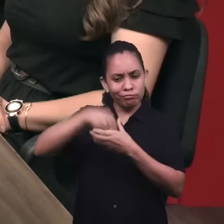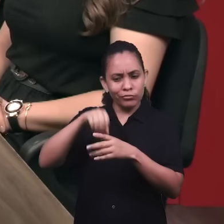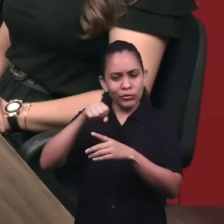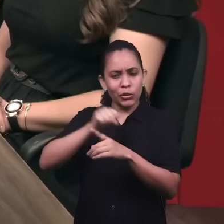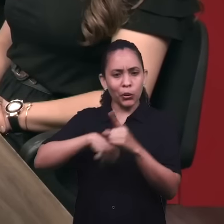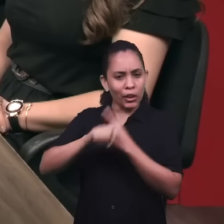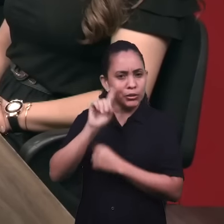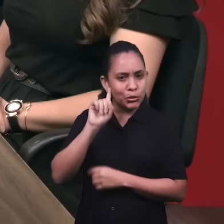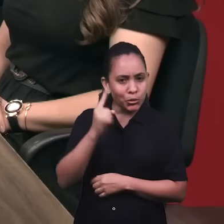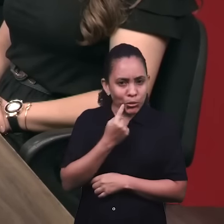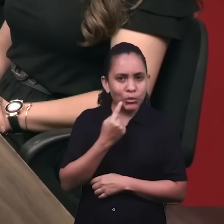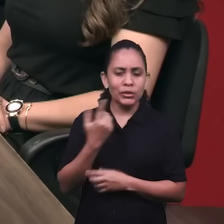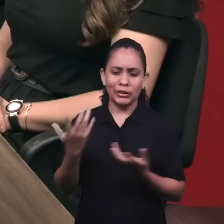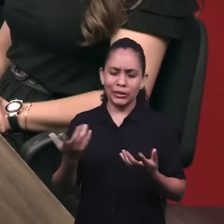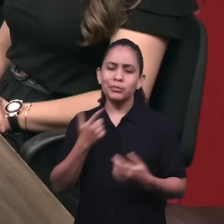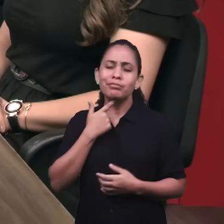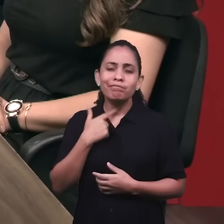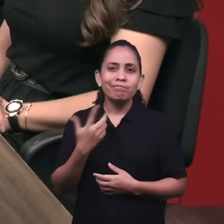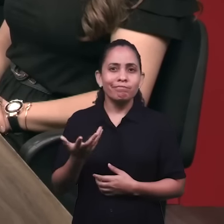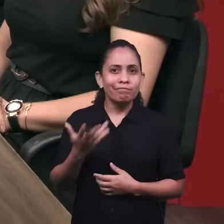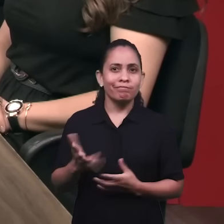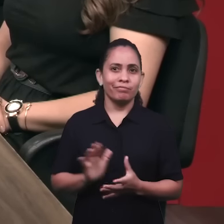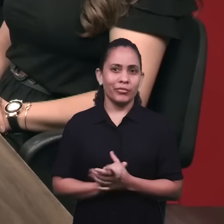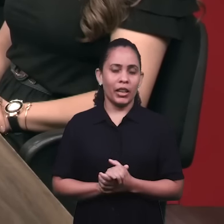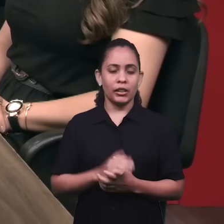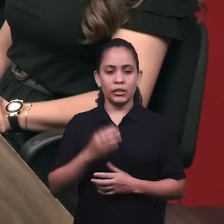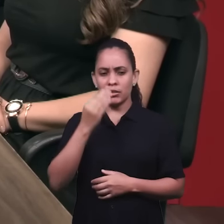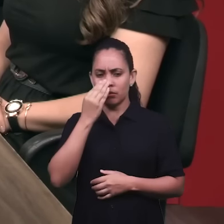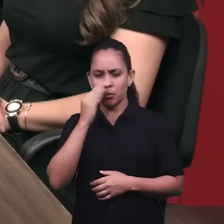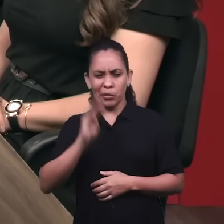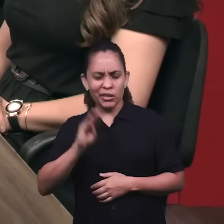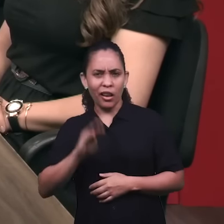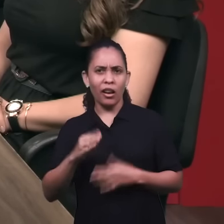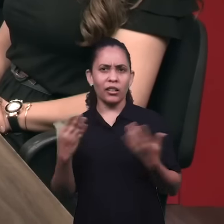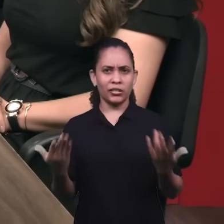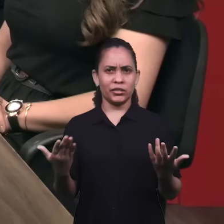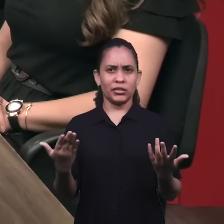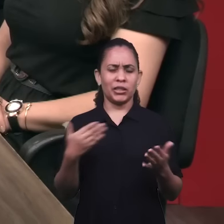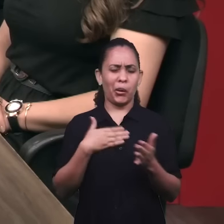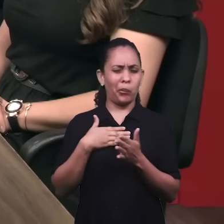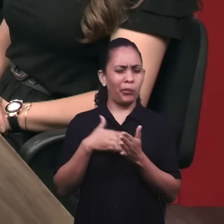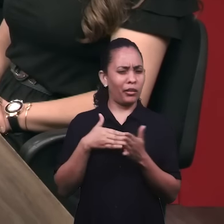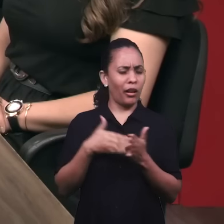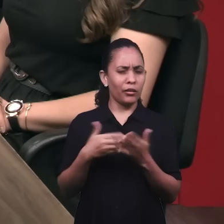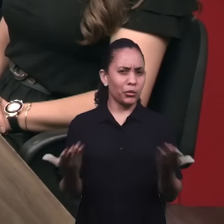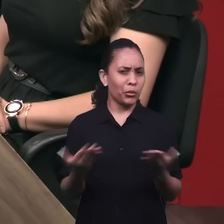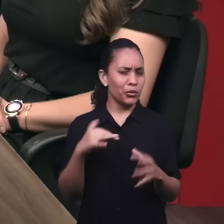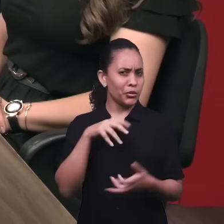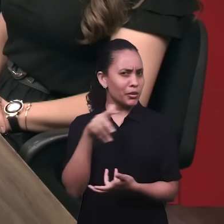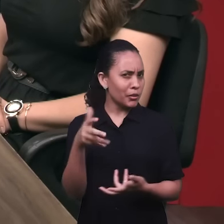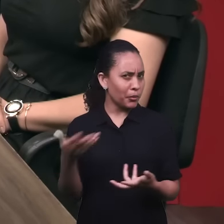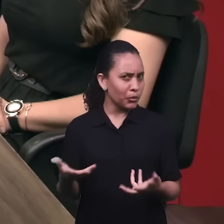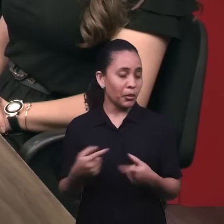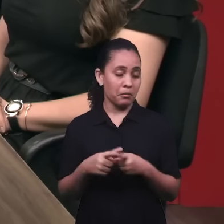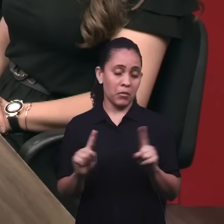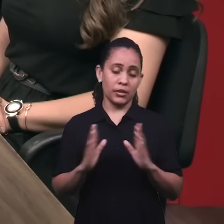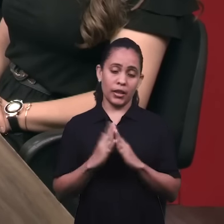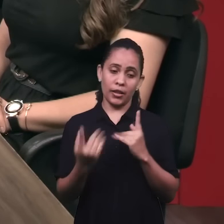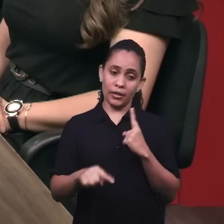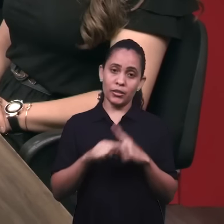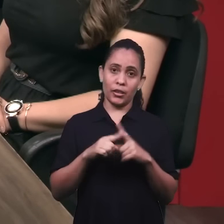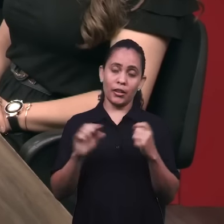percebe, né? Como são almas sedentas. Às vezes estão desprezados pela sociedade, às vezes estão limitados hoje neste mundo, né? Mas a igreja